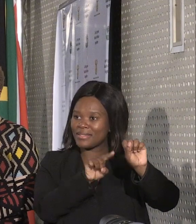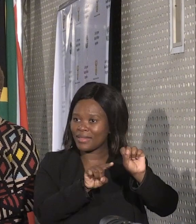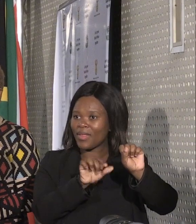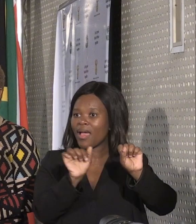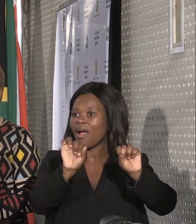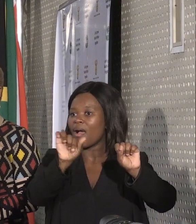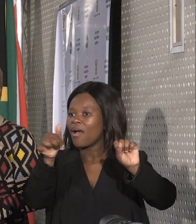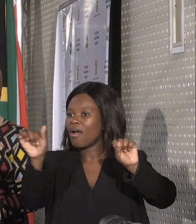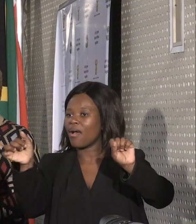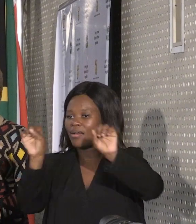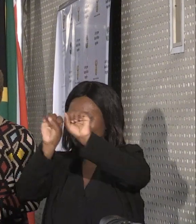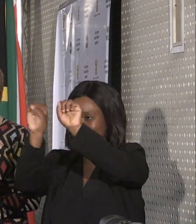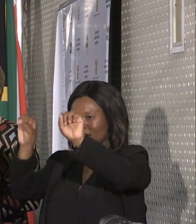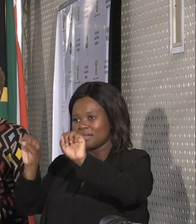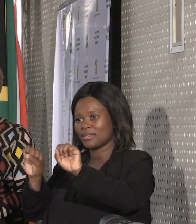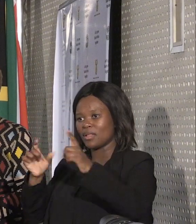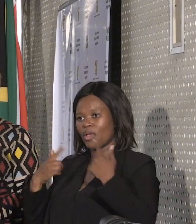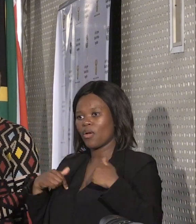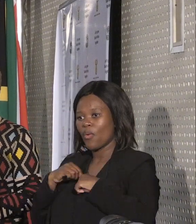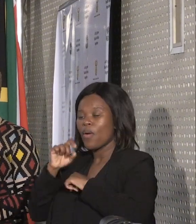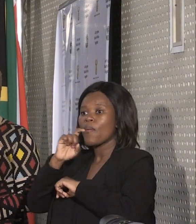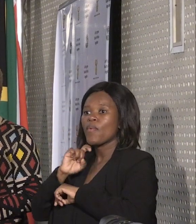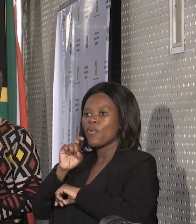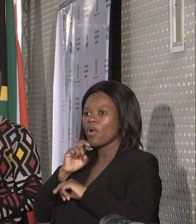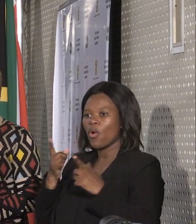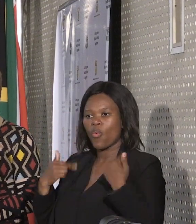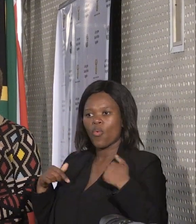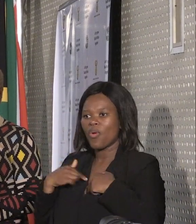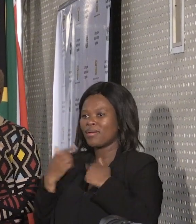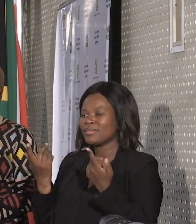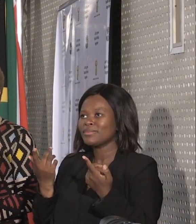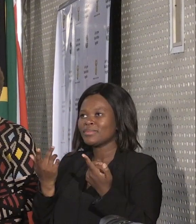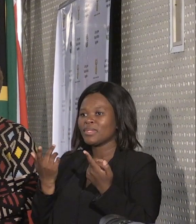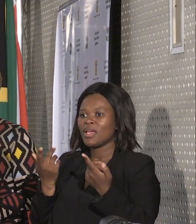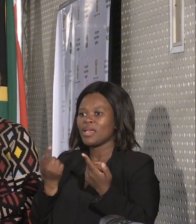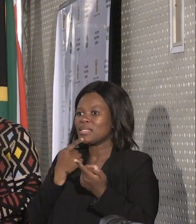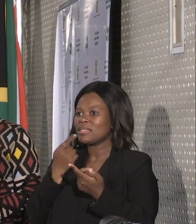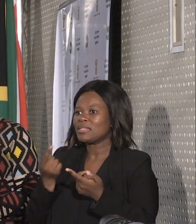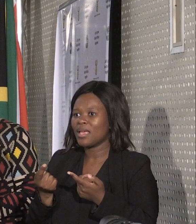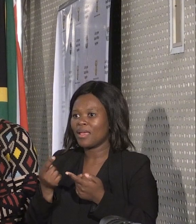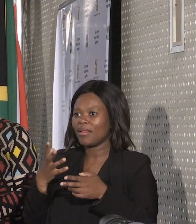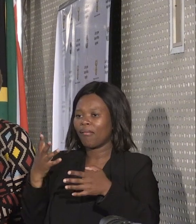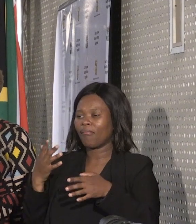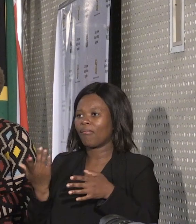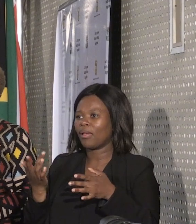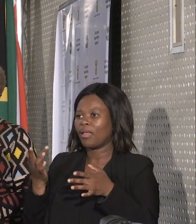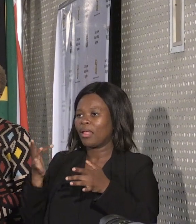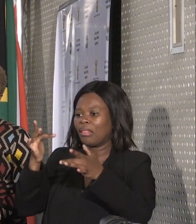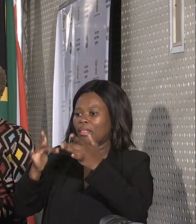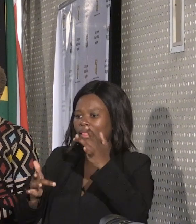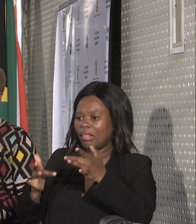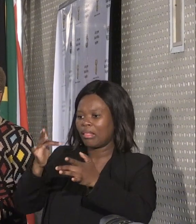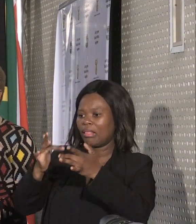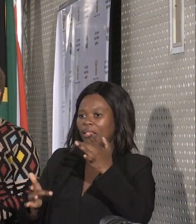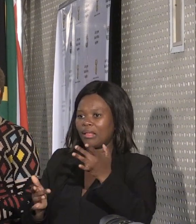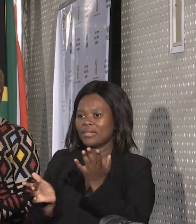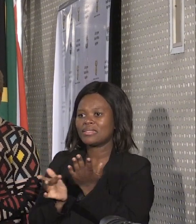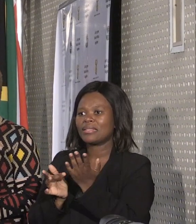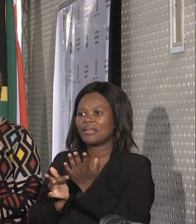nama-system esiwasebenzisayo singasitholi kule simo sokuthi kuthiwa kune-glitch, kuthiwa